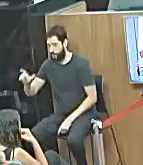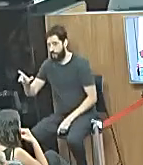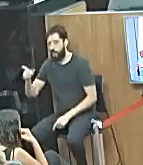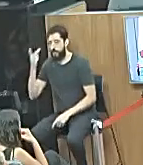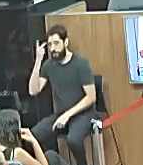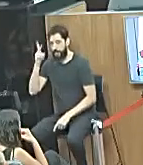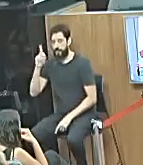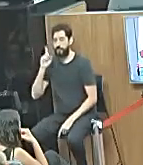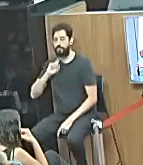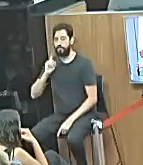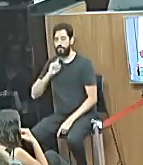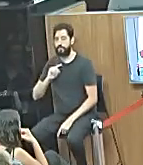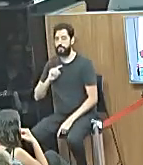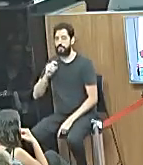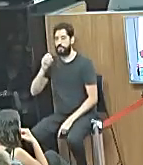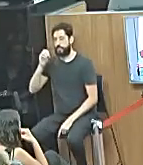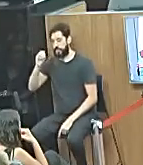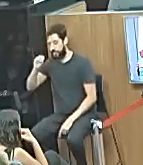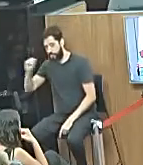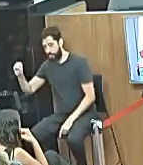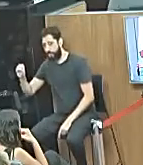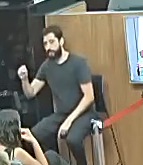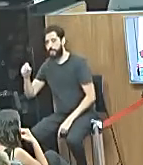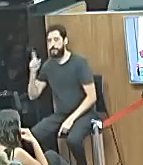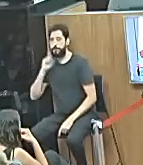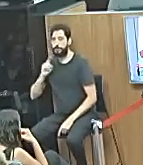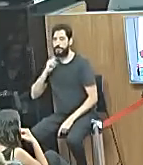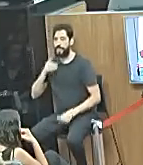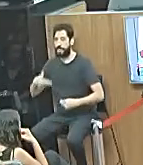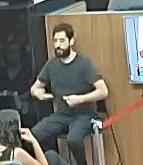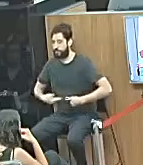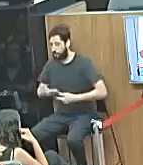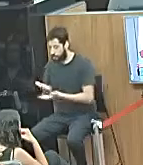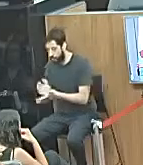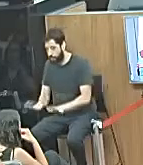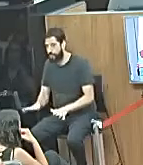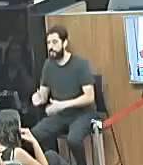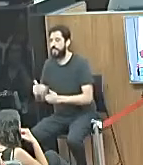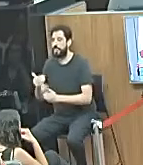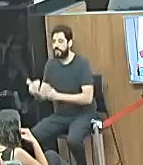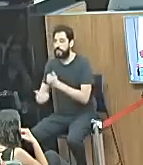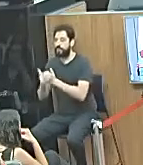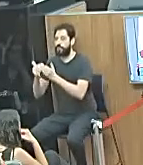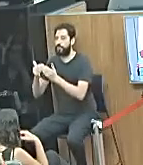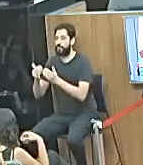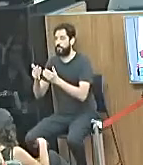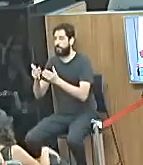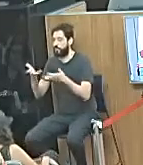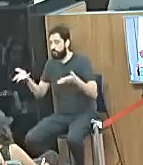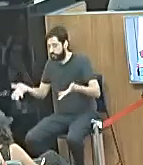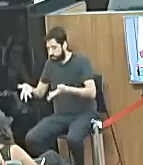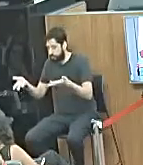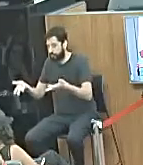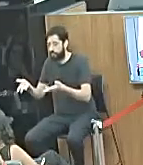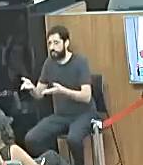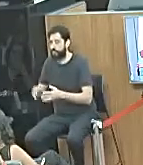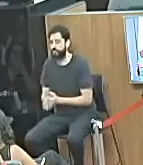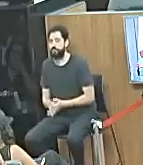88 minas sem fome zero 91 gestão desenvolvimento sustentável de recursos hídricos